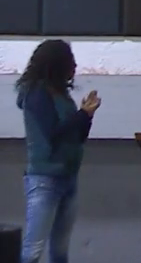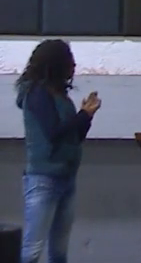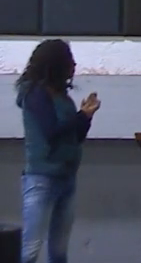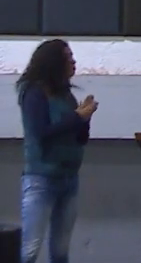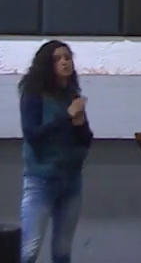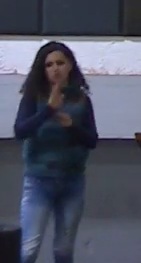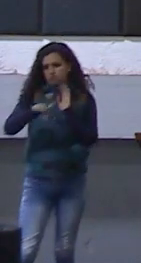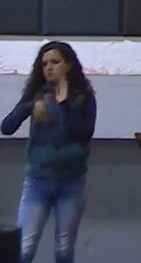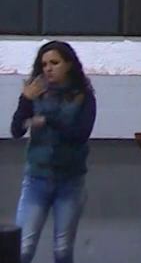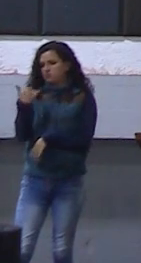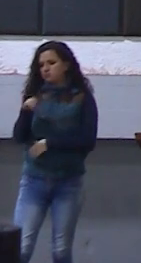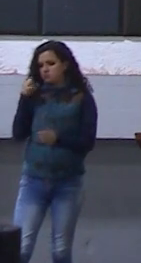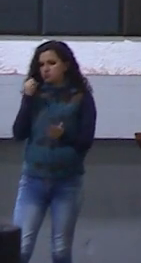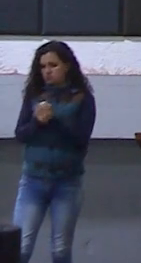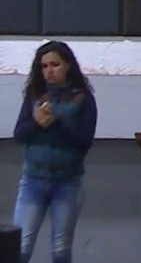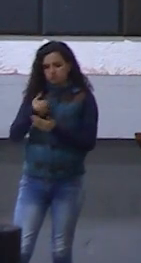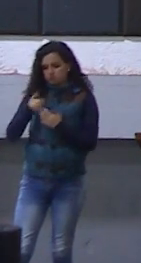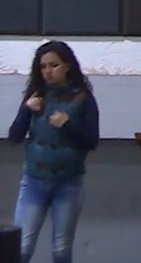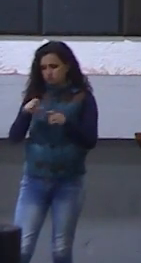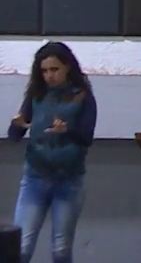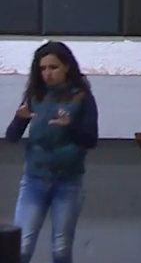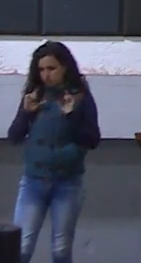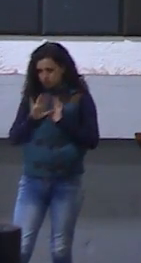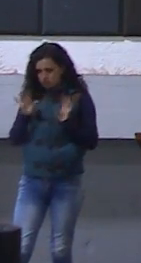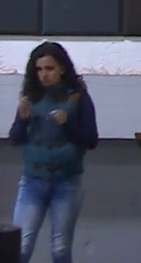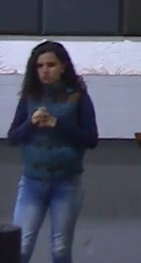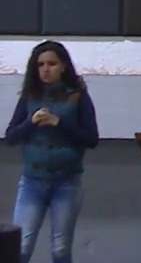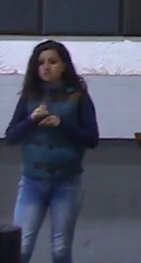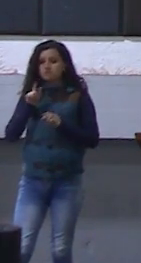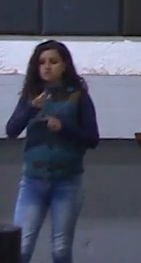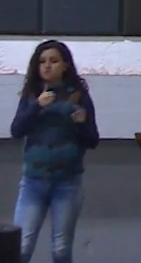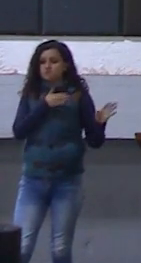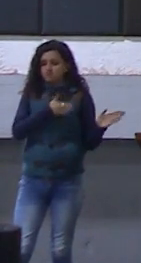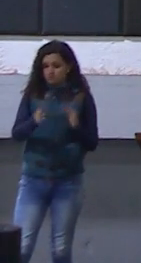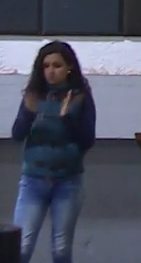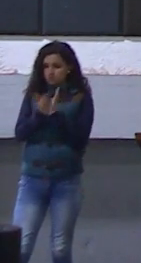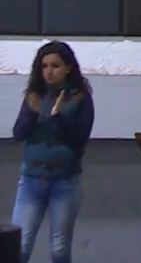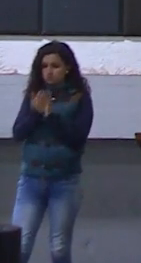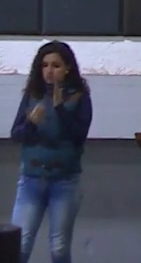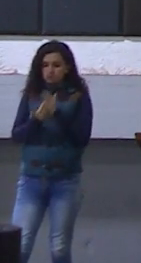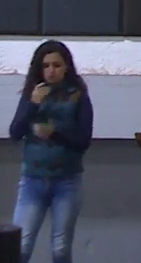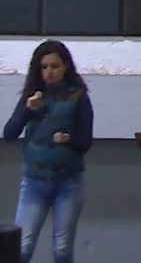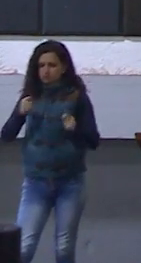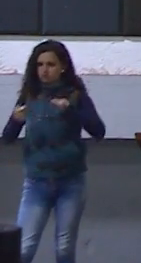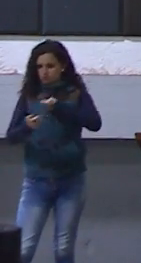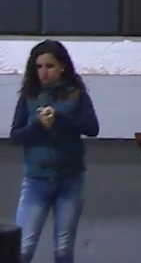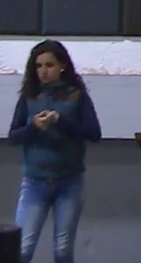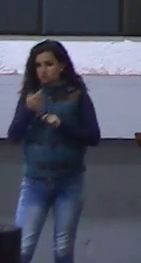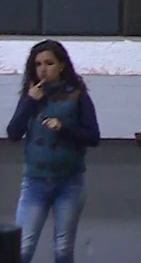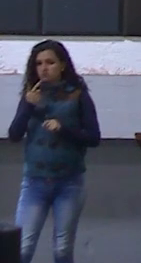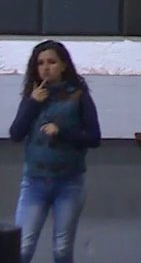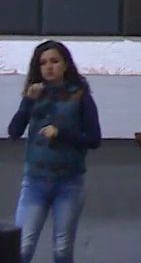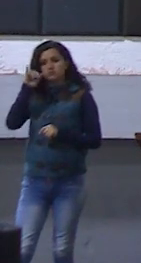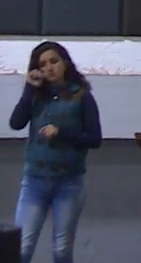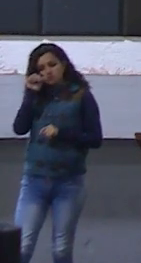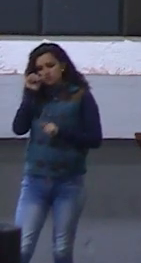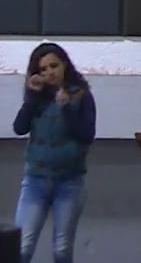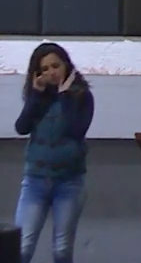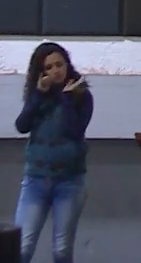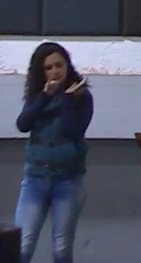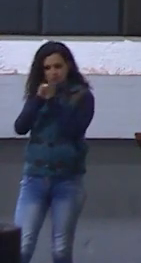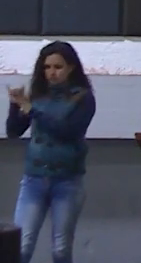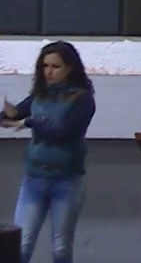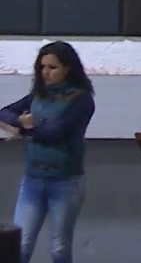obligatoria así nos graduamos y en el plan de estudios nuevos la cambiamos le quitamos el 5 y la dejamos como